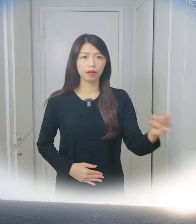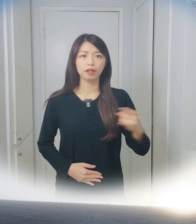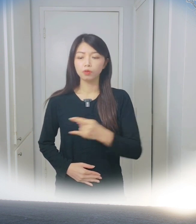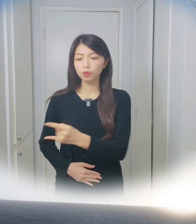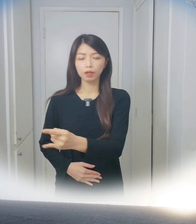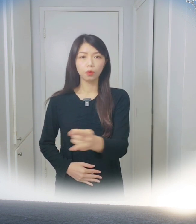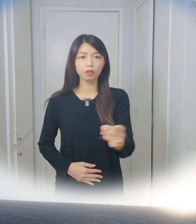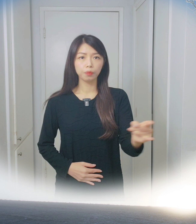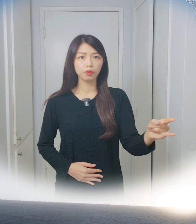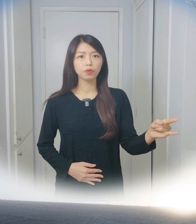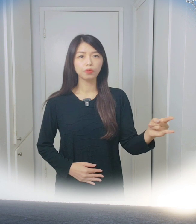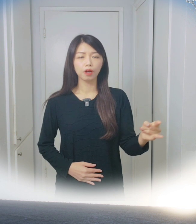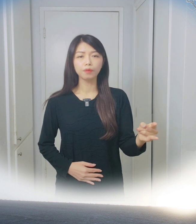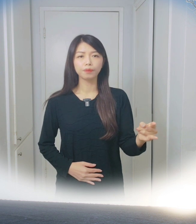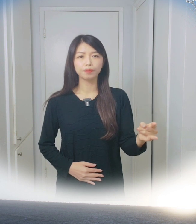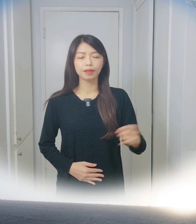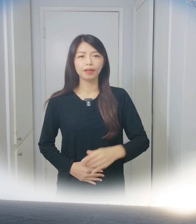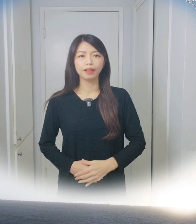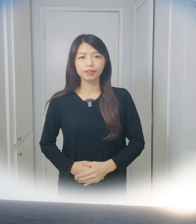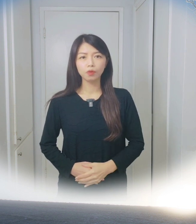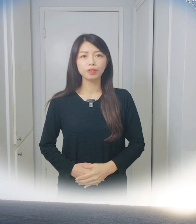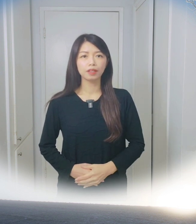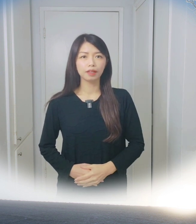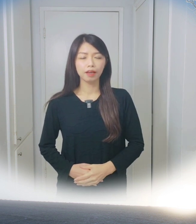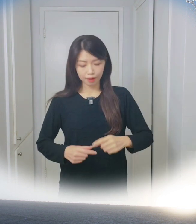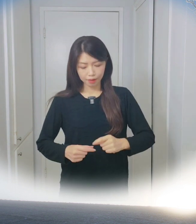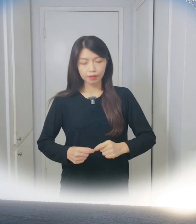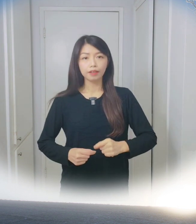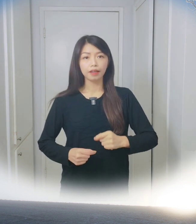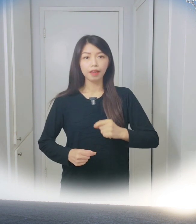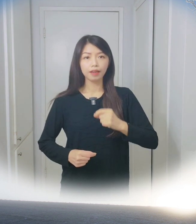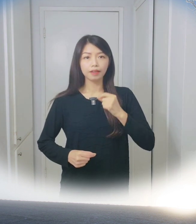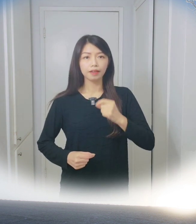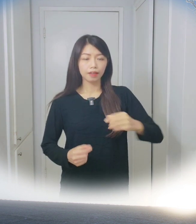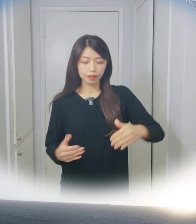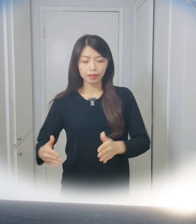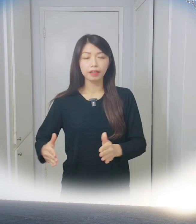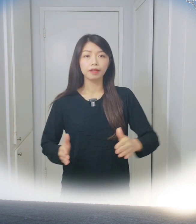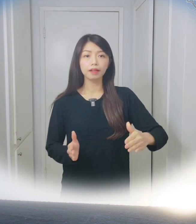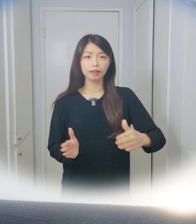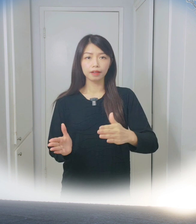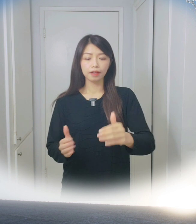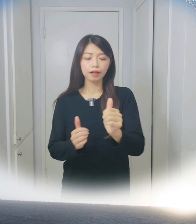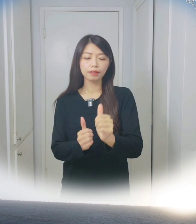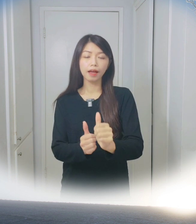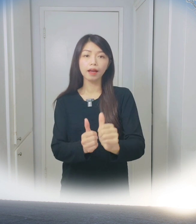자녀들에게. 그래서 손을 이렇게 돌려서 표현을 해줬고요. 다시 처음부터 해드릴게요. 의의